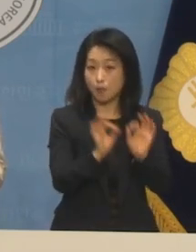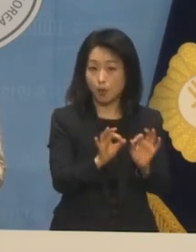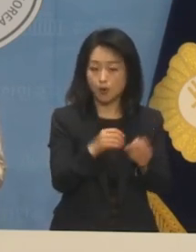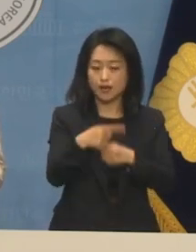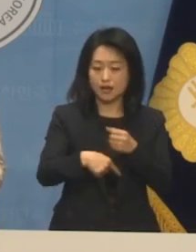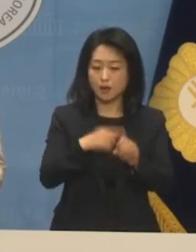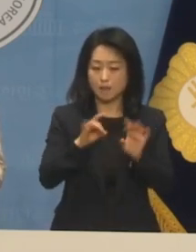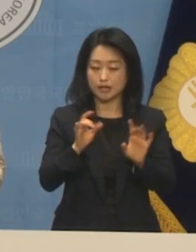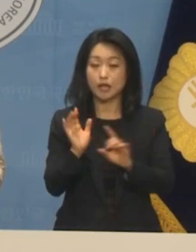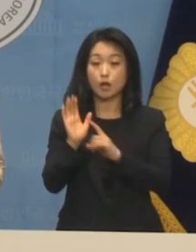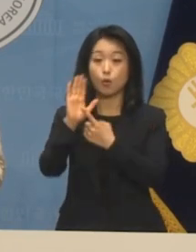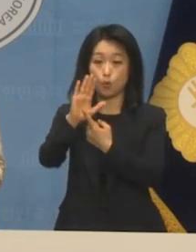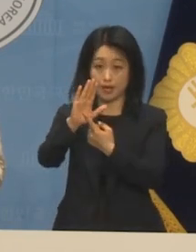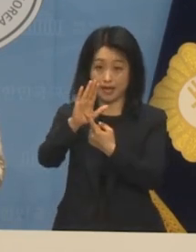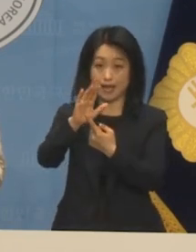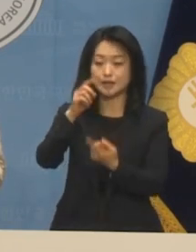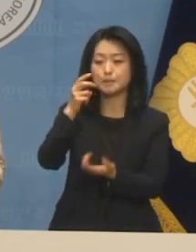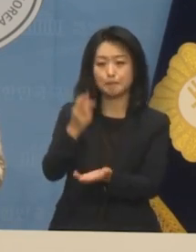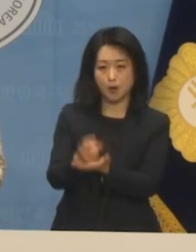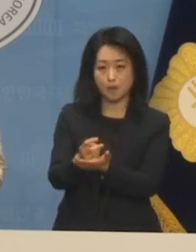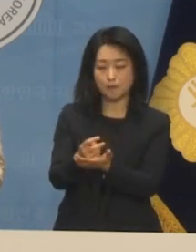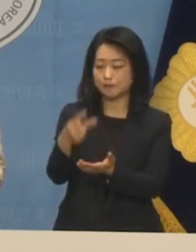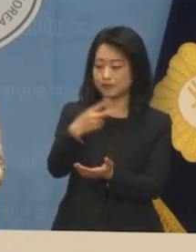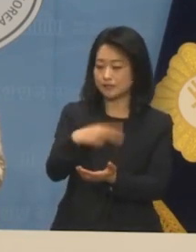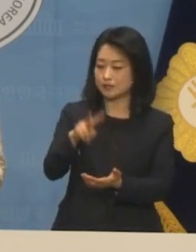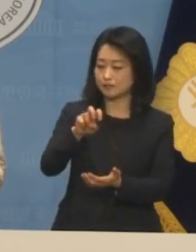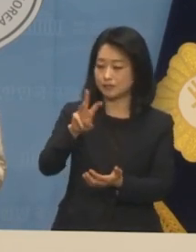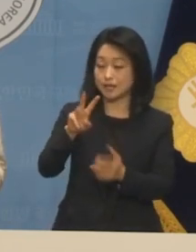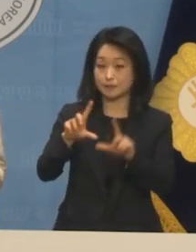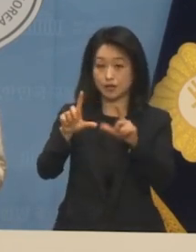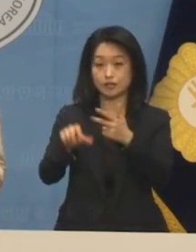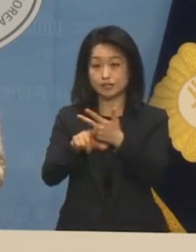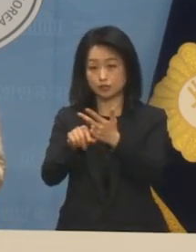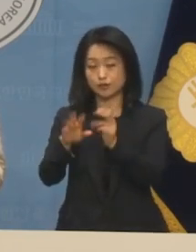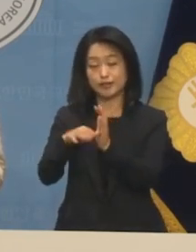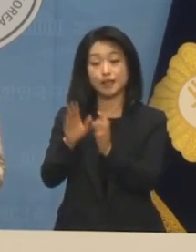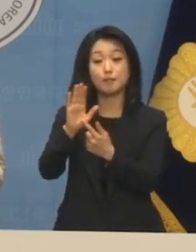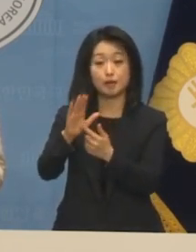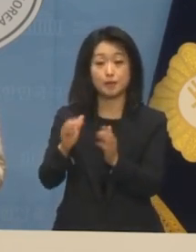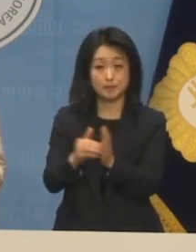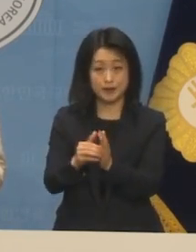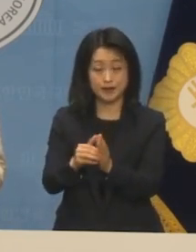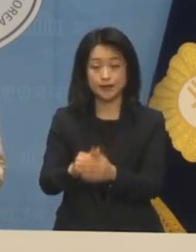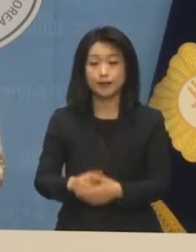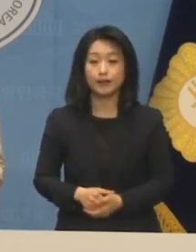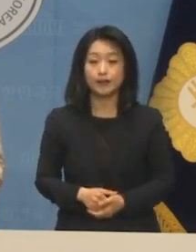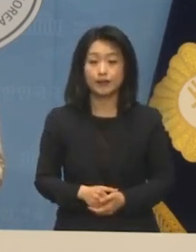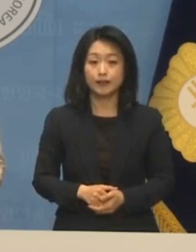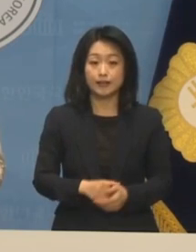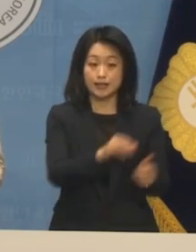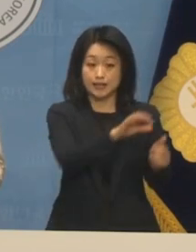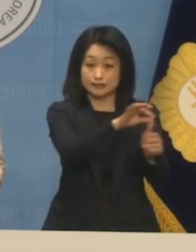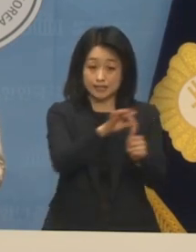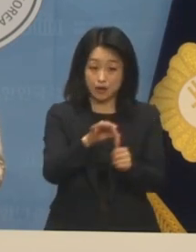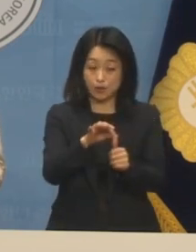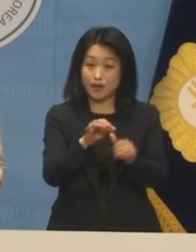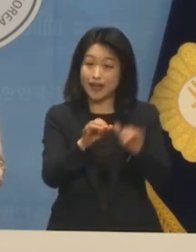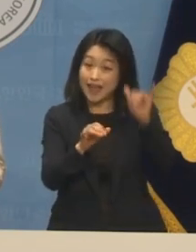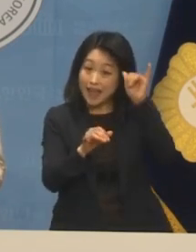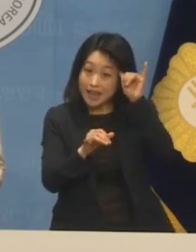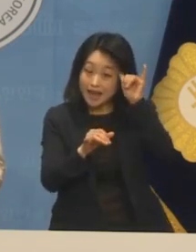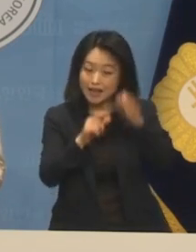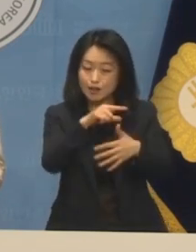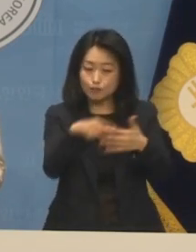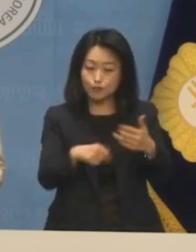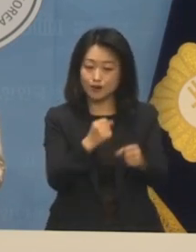매년 공개하는 규제를 2023년 7월 발표했었습니다. 채용 AI 프로그램을